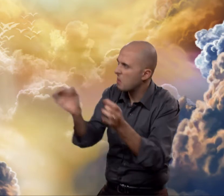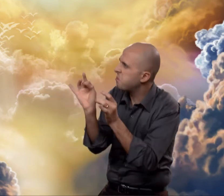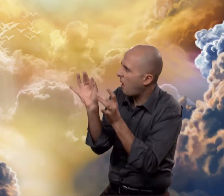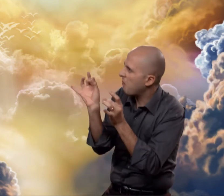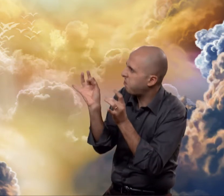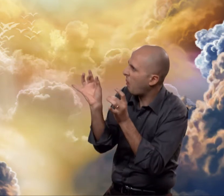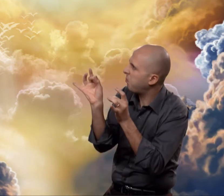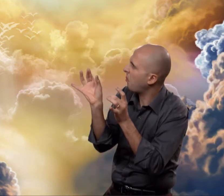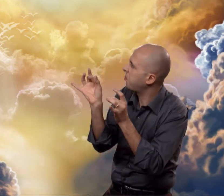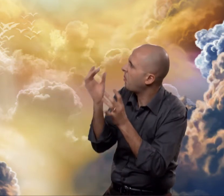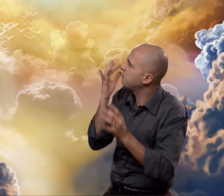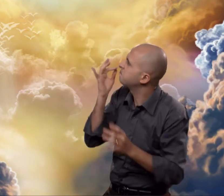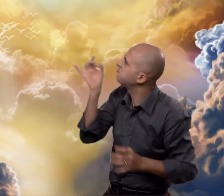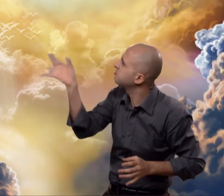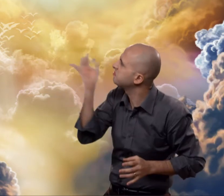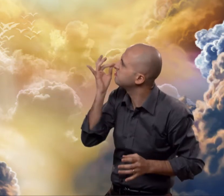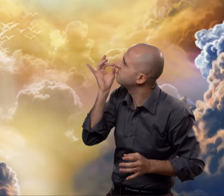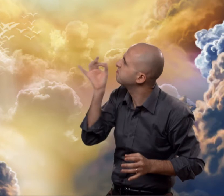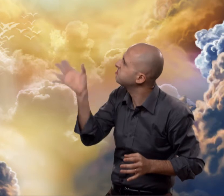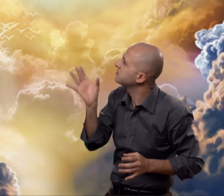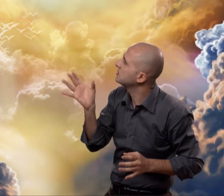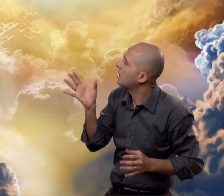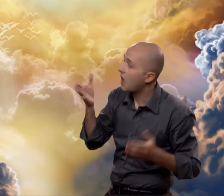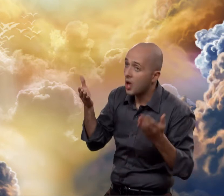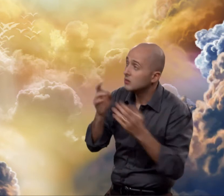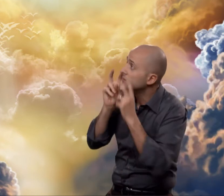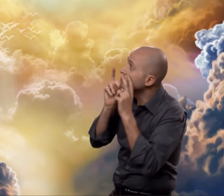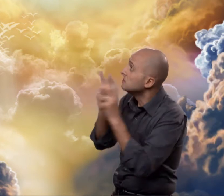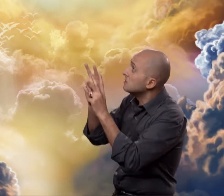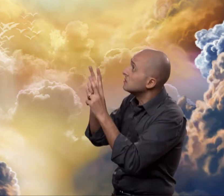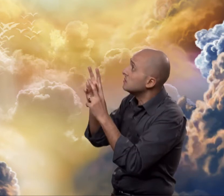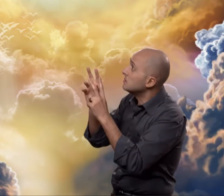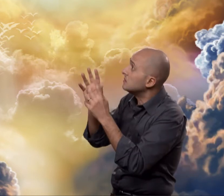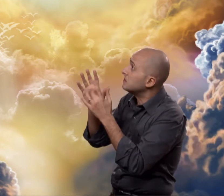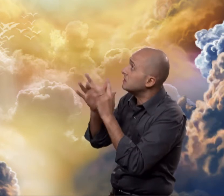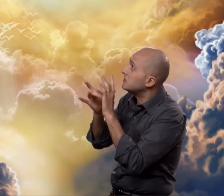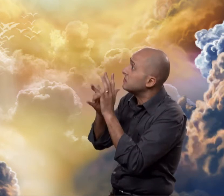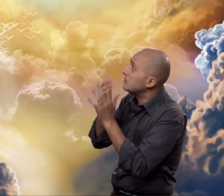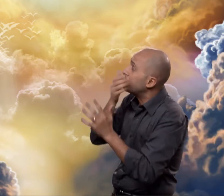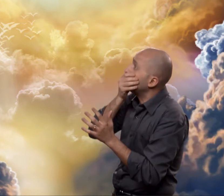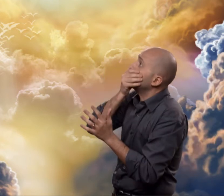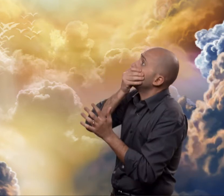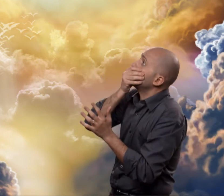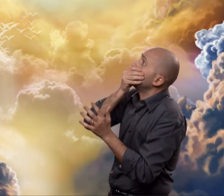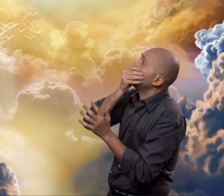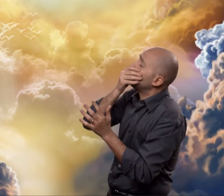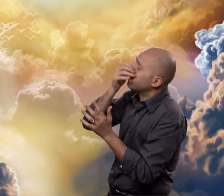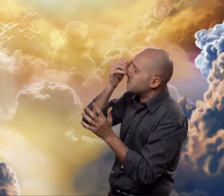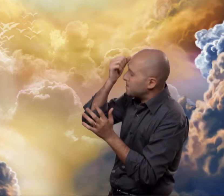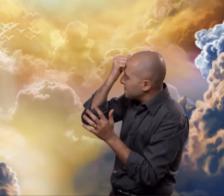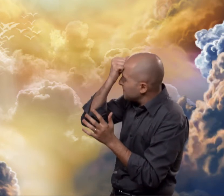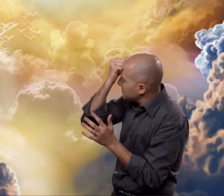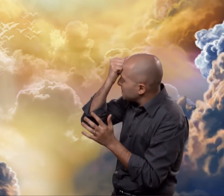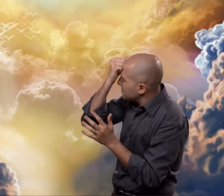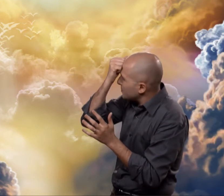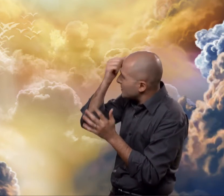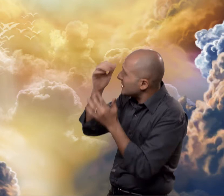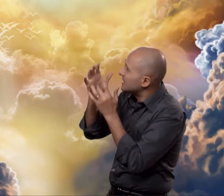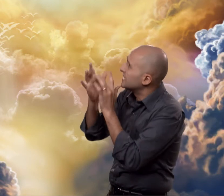Jerusalém. Eleva-se o choro desesperado. Ele é o Filho de Deus. Eles procuram fugir da presença do